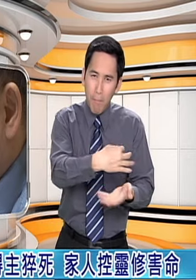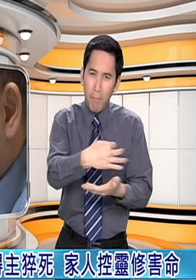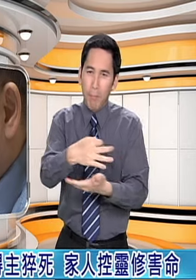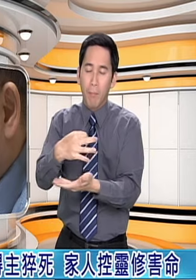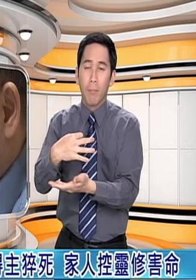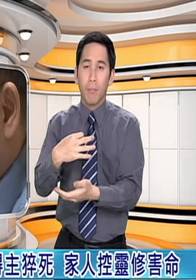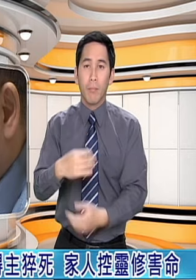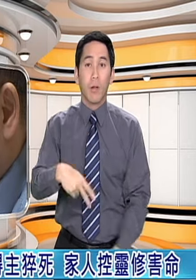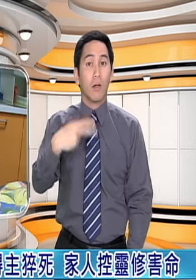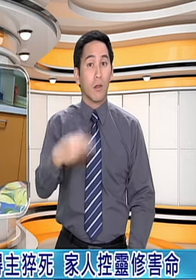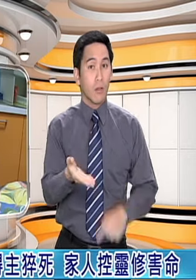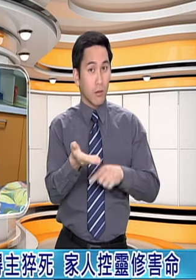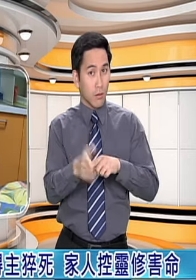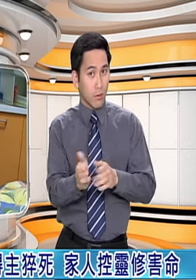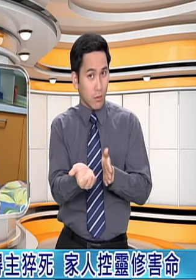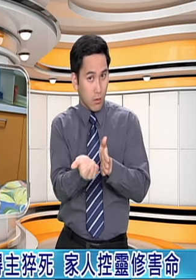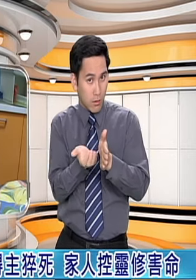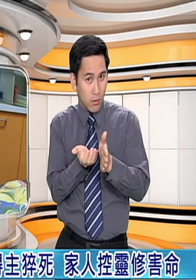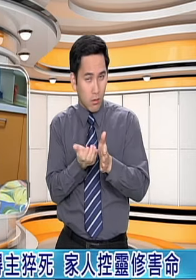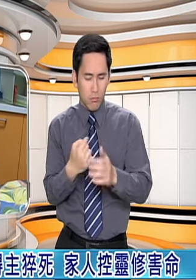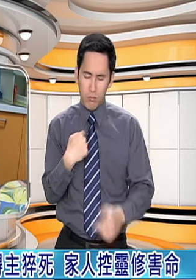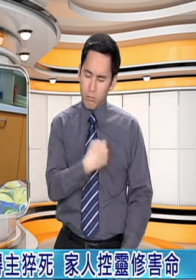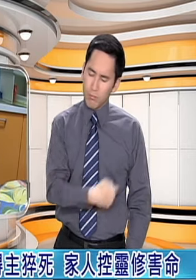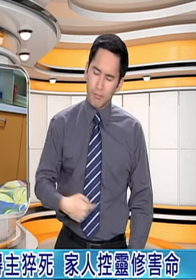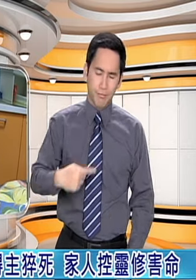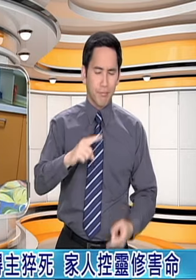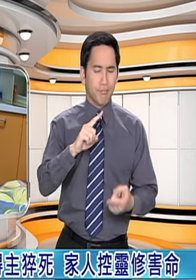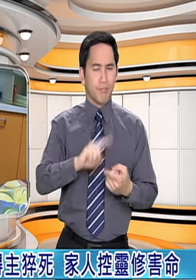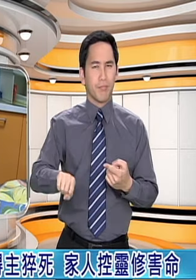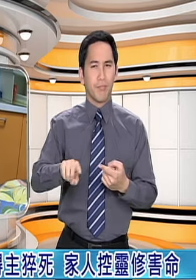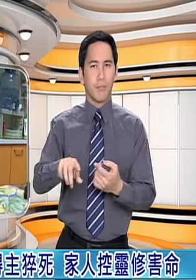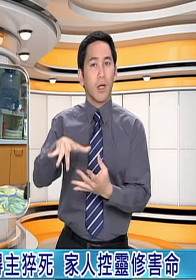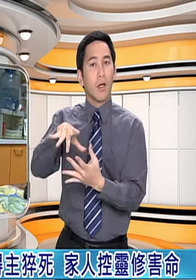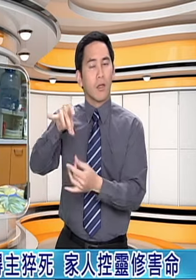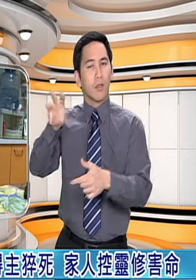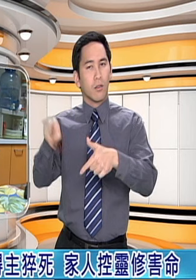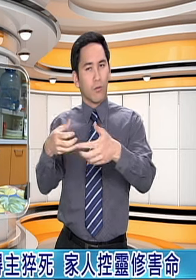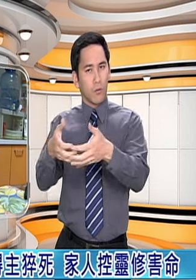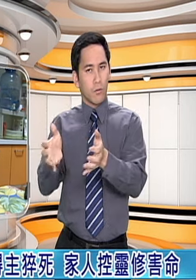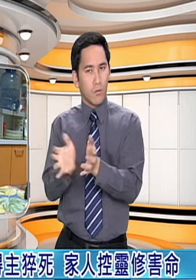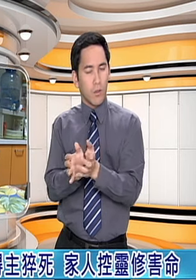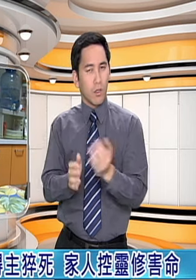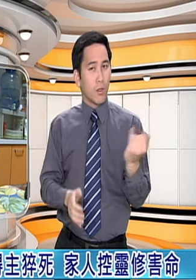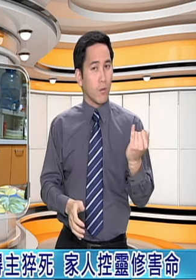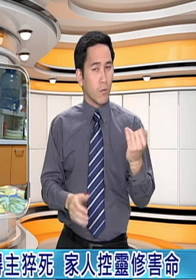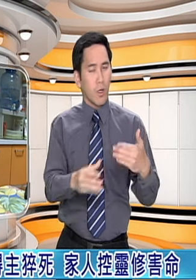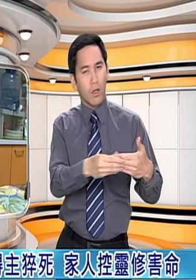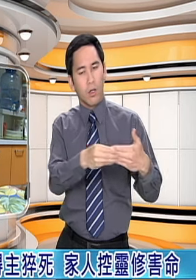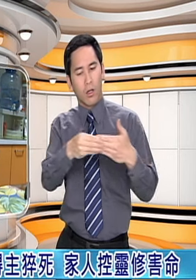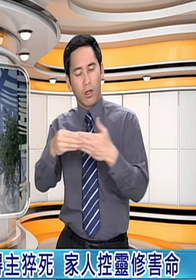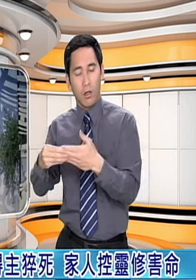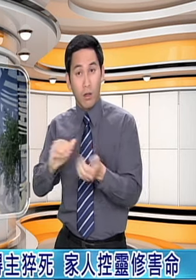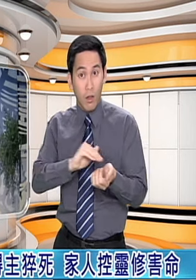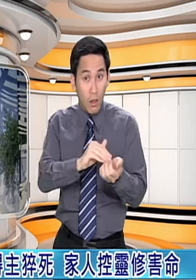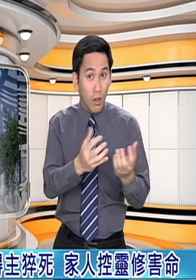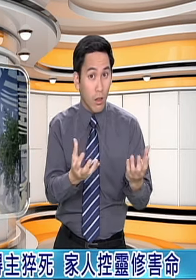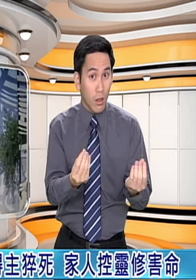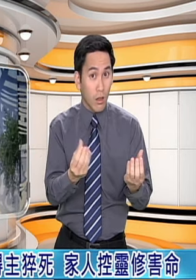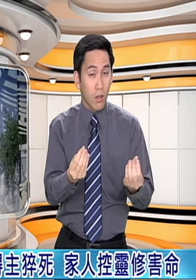了诈财，还帮忙直销，更在死前被灵修团体带走，延误了就医。